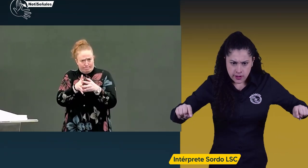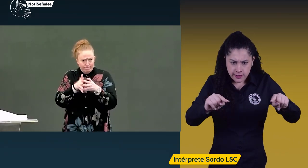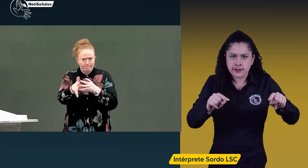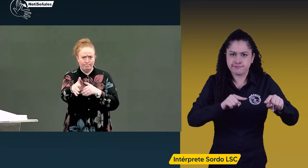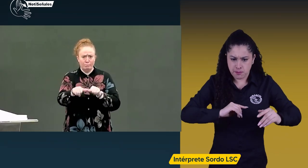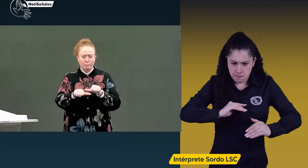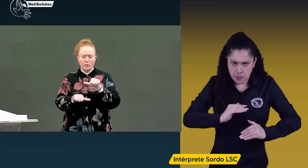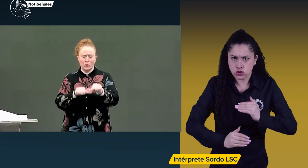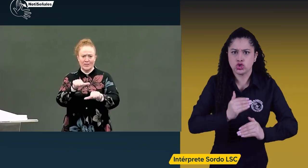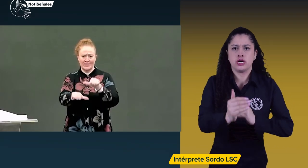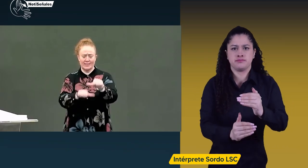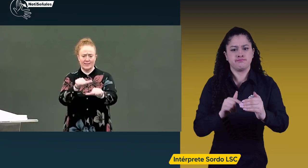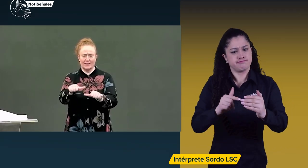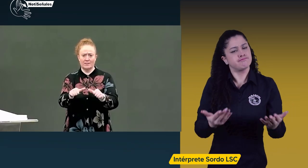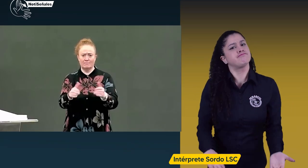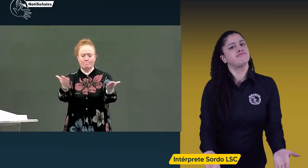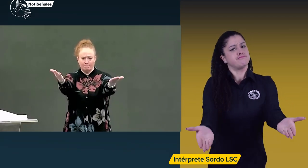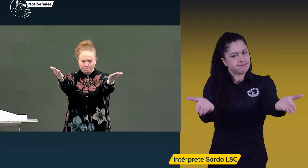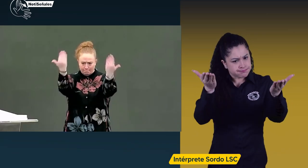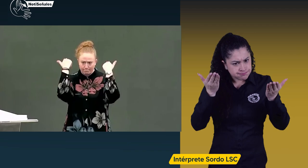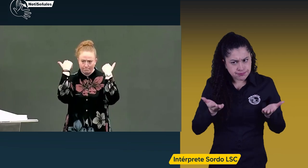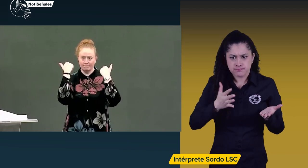diseños realizados por personas sordas para la bandera.